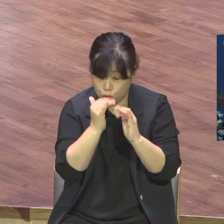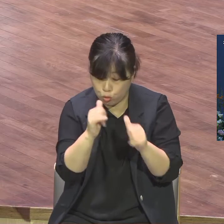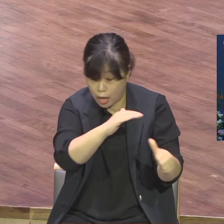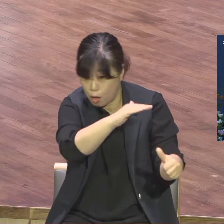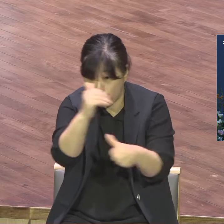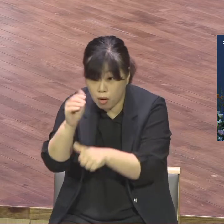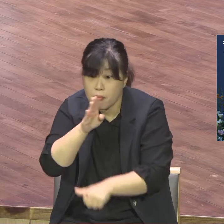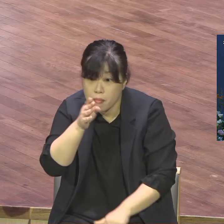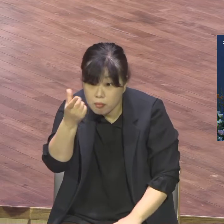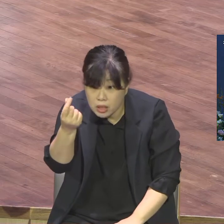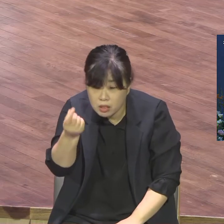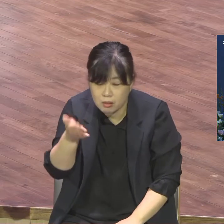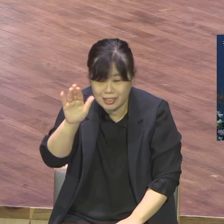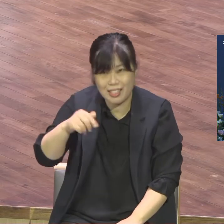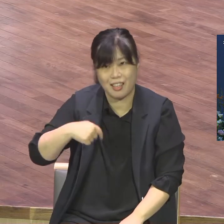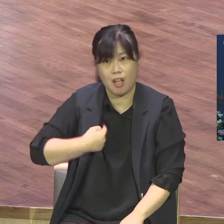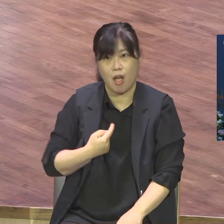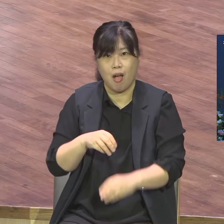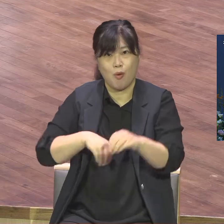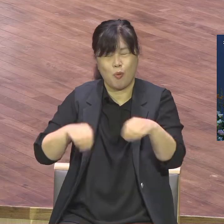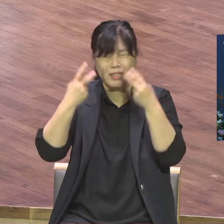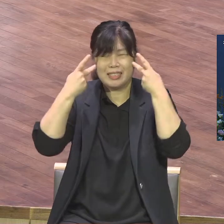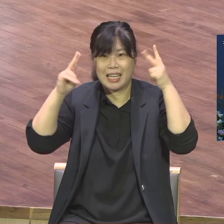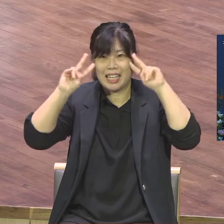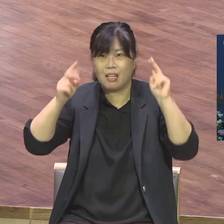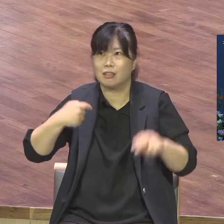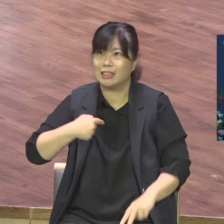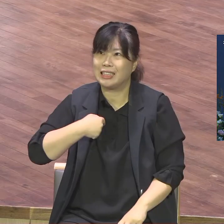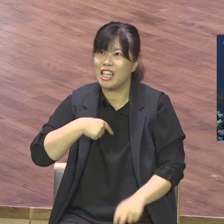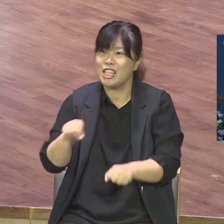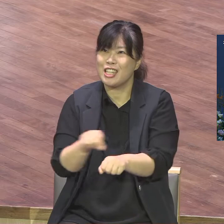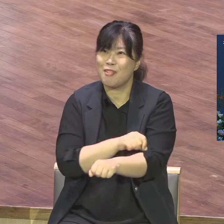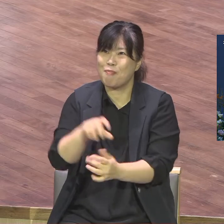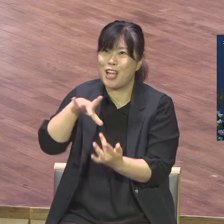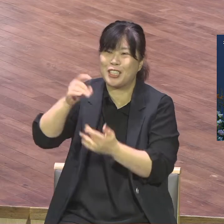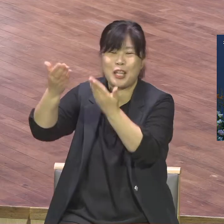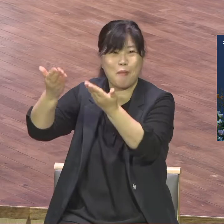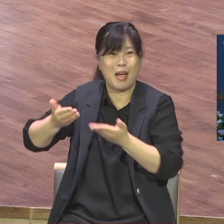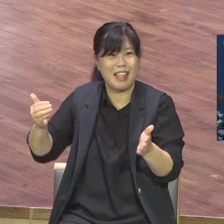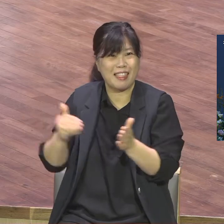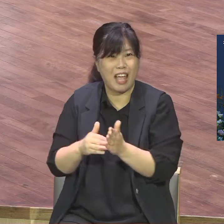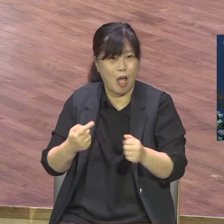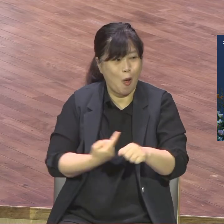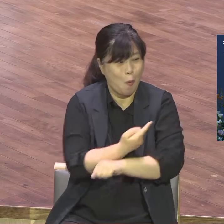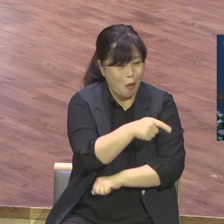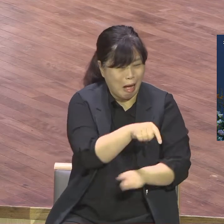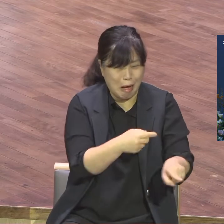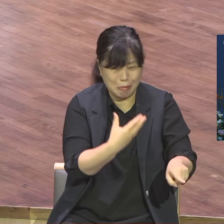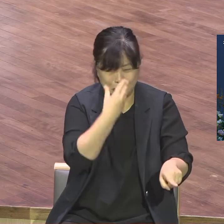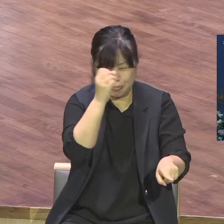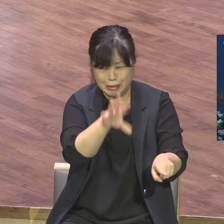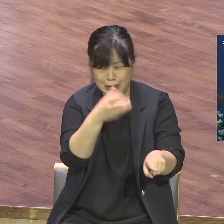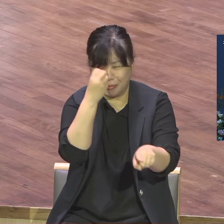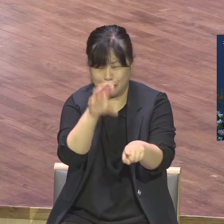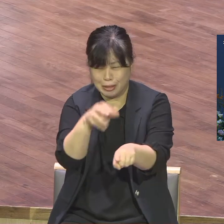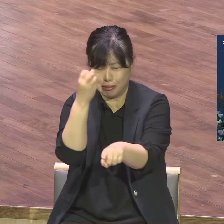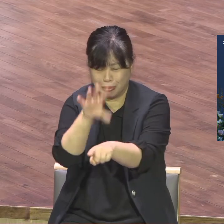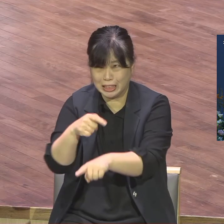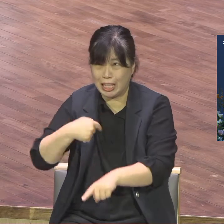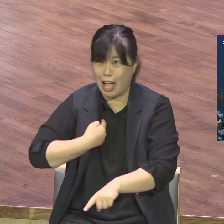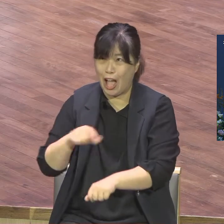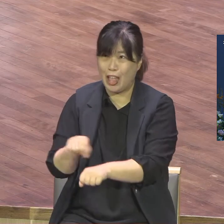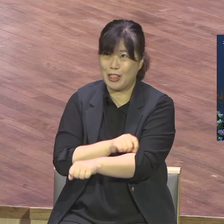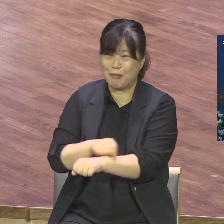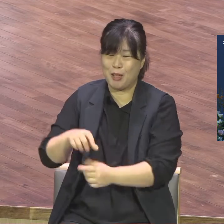계속해서 복음 증거 안 하니까 선민으로 삼았다 이 말은 하나님이 특별한 사랑을 받았고